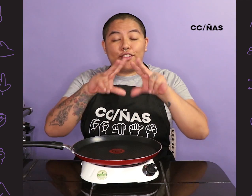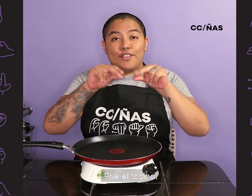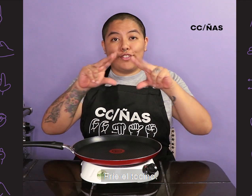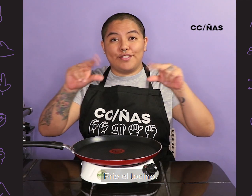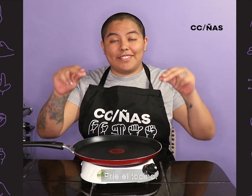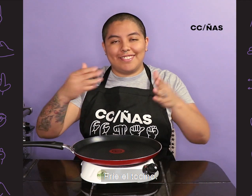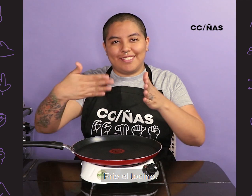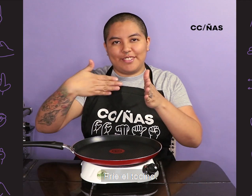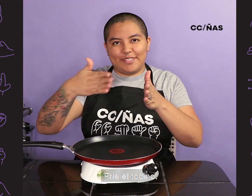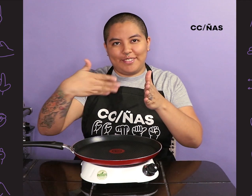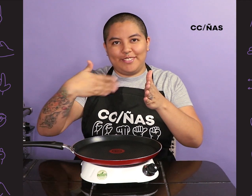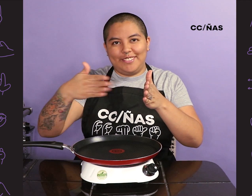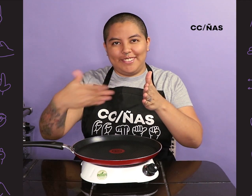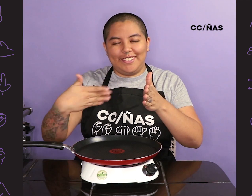Fríe el tocino.